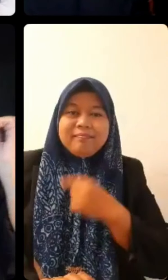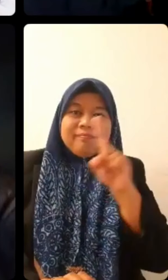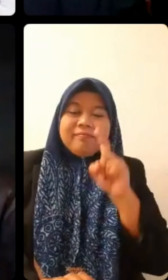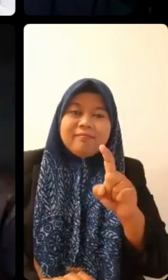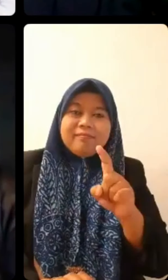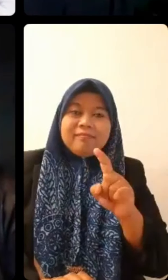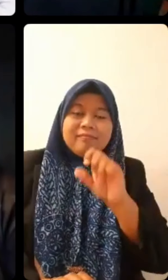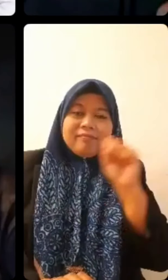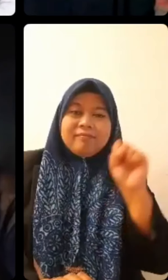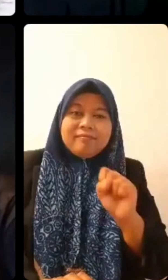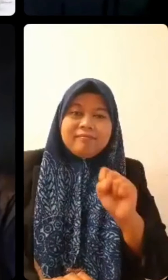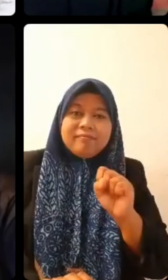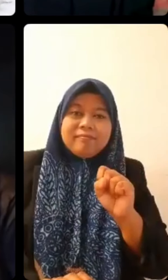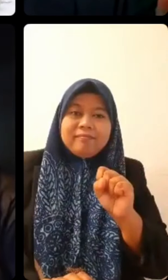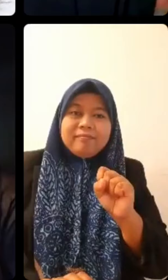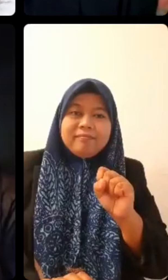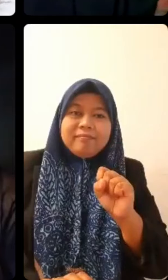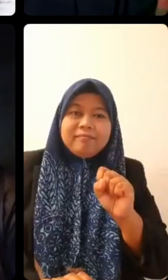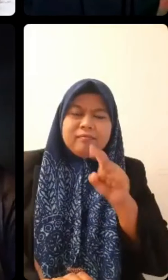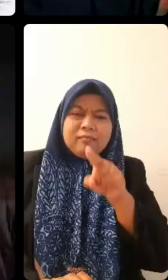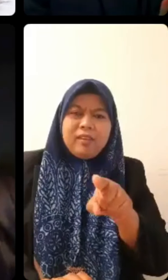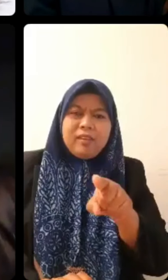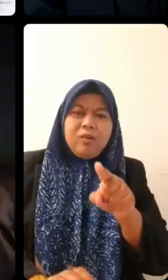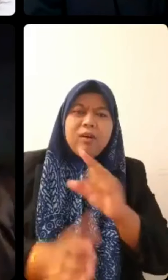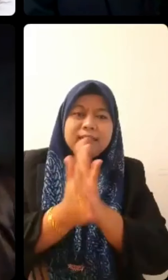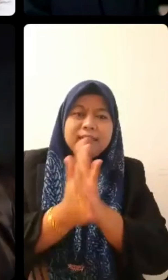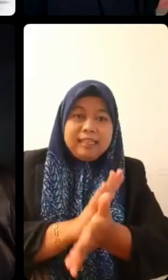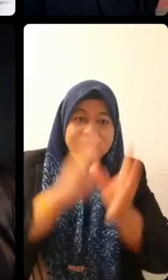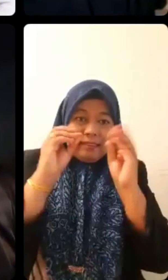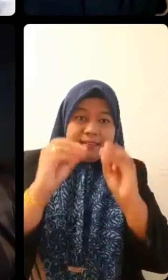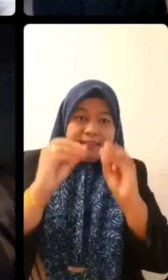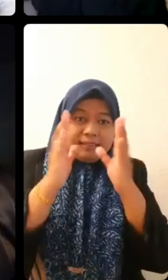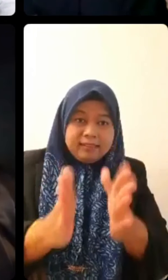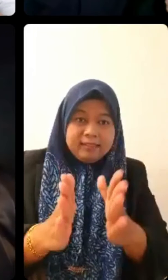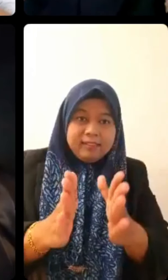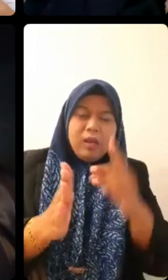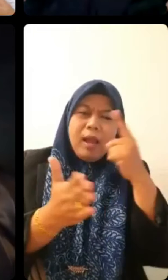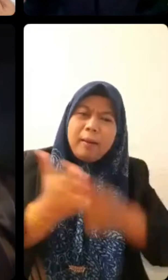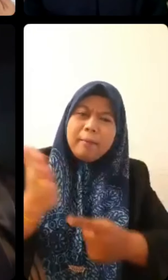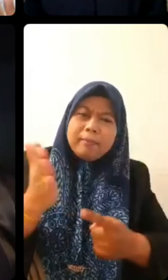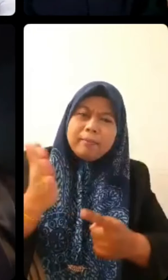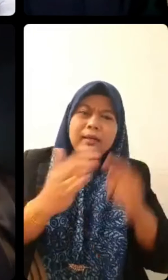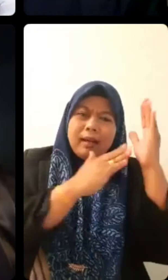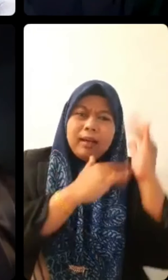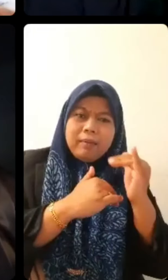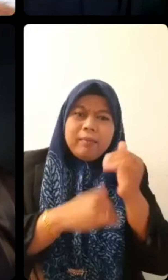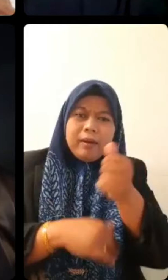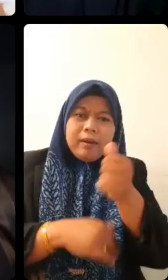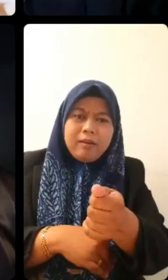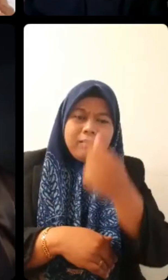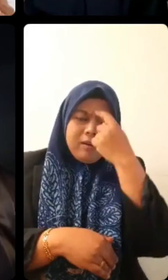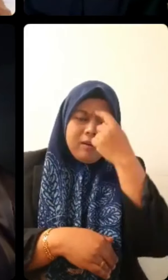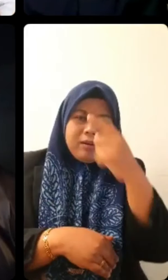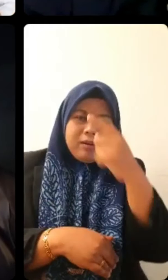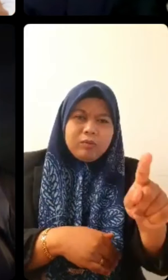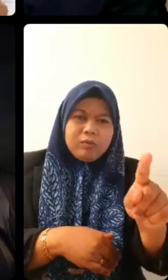Sebagai seorang tenaga pengajar, apakah harapan Encik Zaid dalam memperluaskan lagi